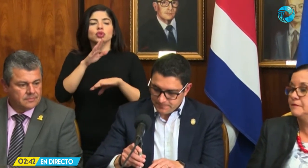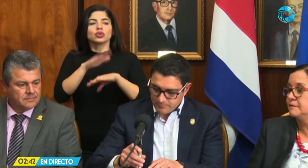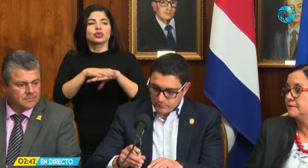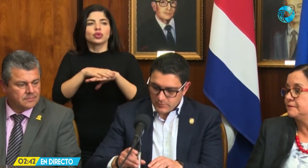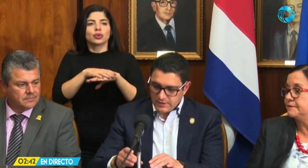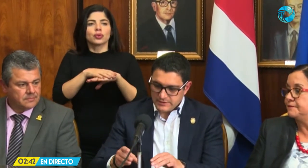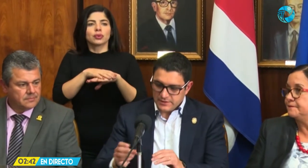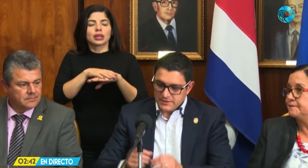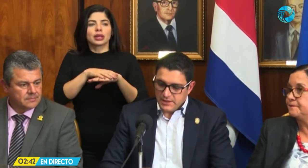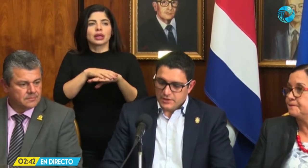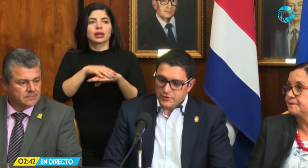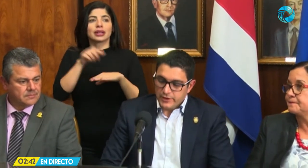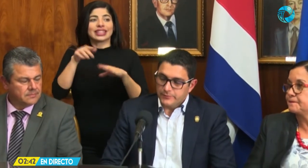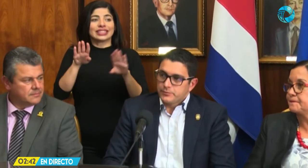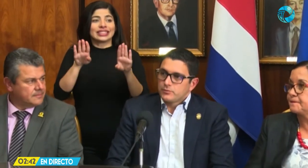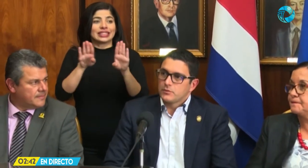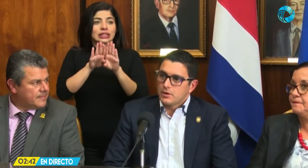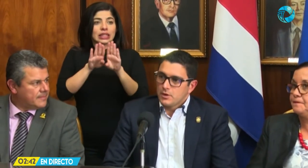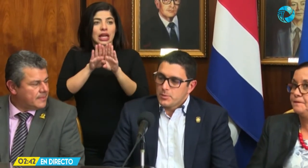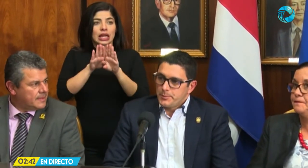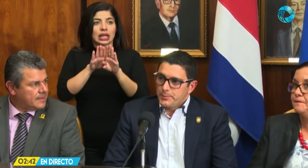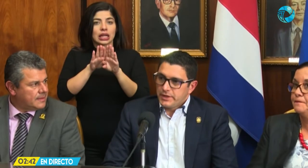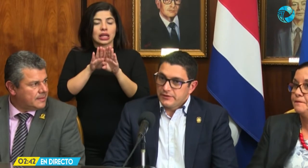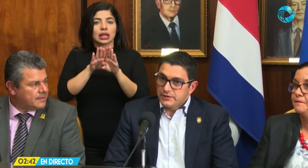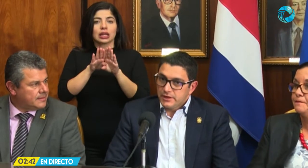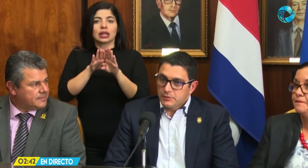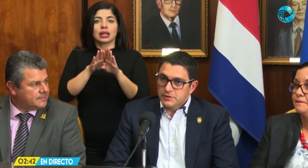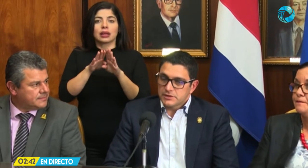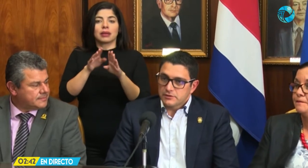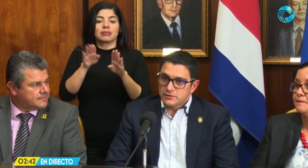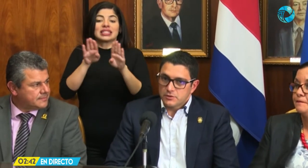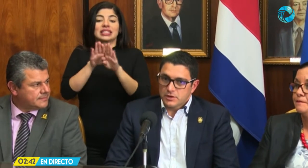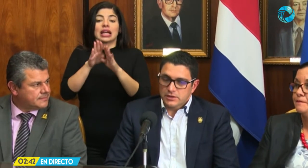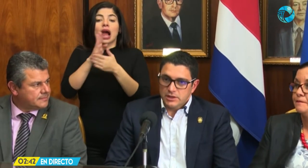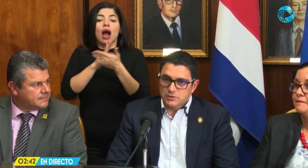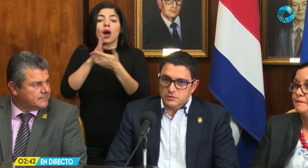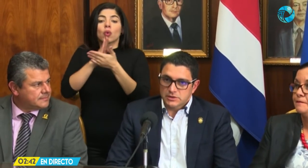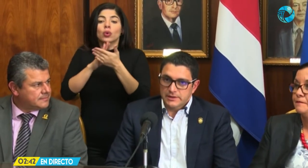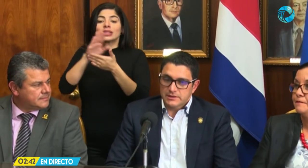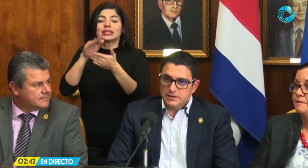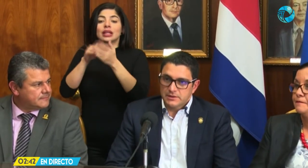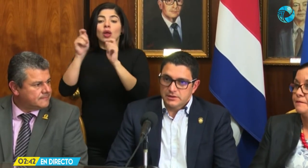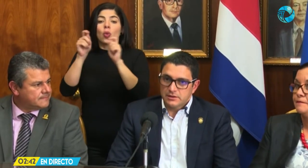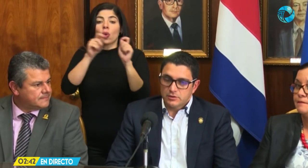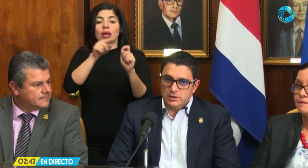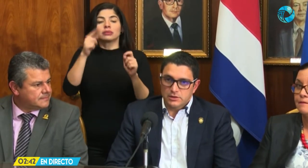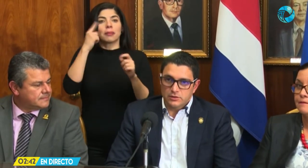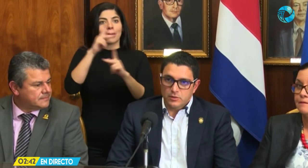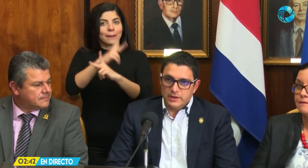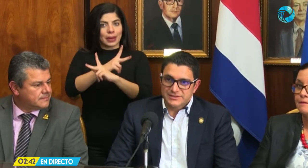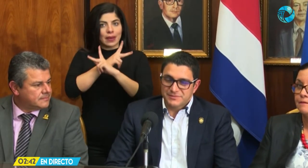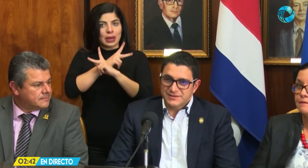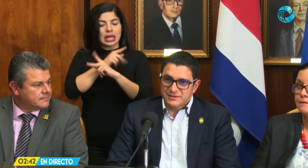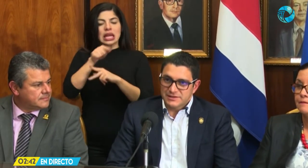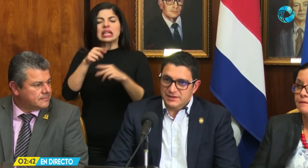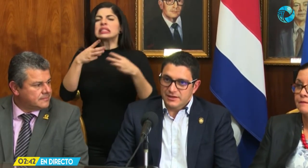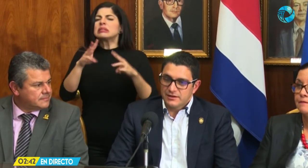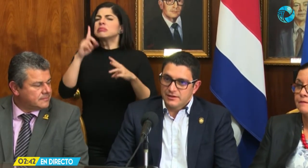de este cierre preventivo de centros educativos, justamente esta medida lo que toma